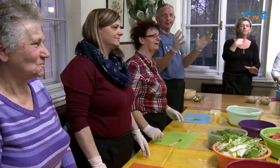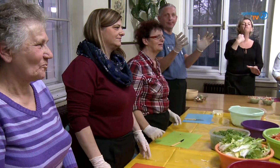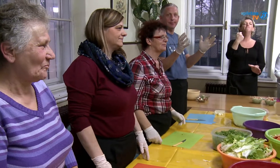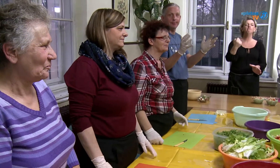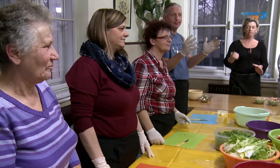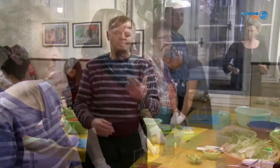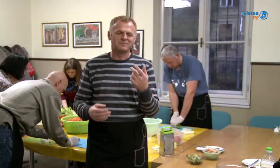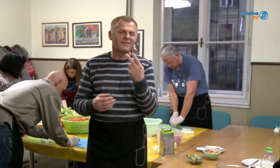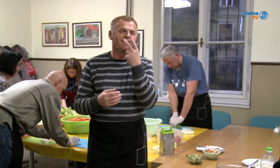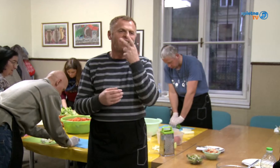Vilce ji moram dati.